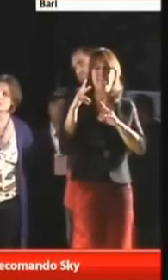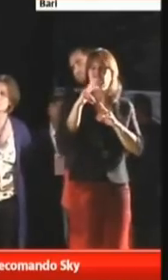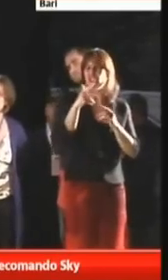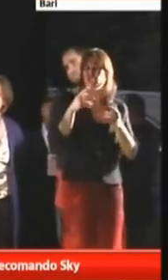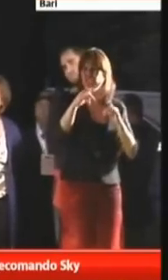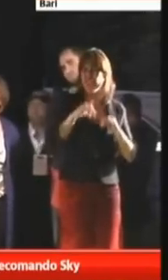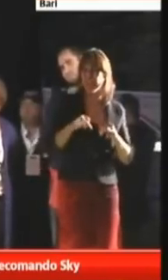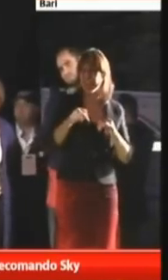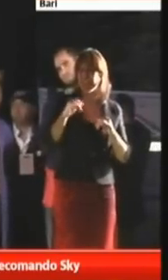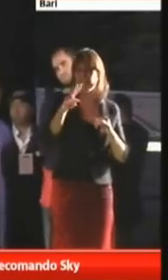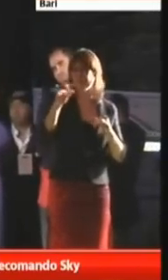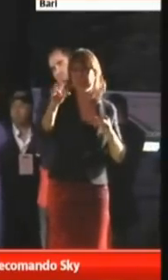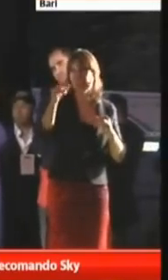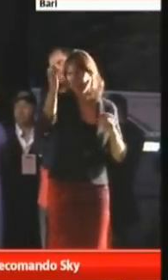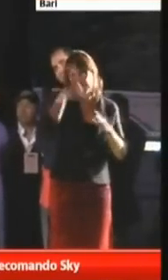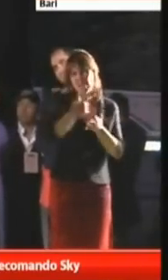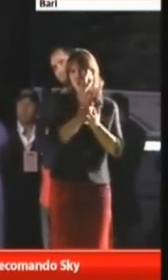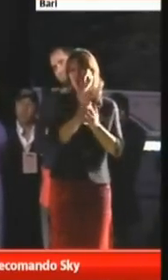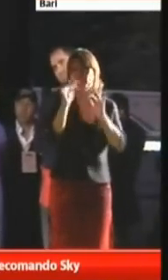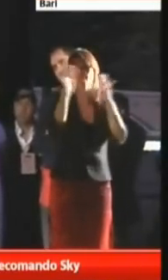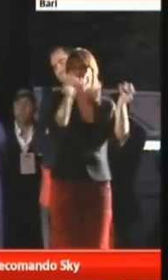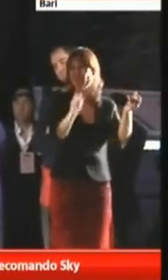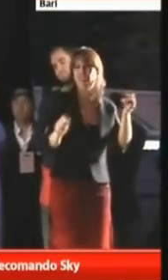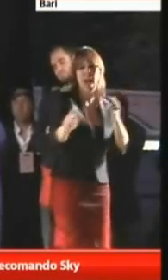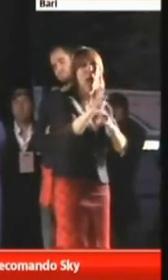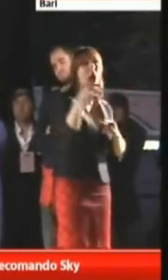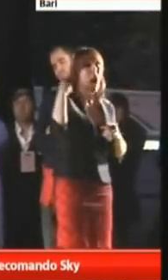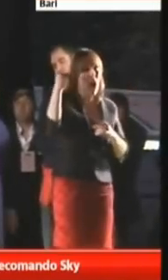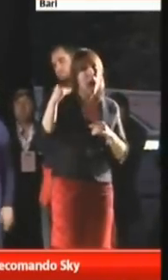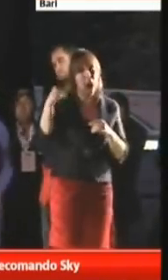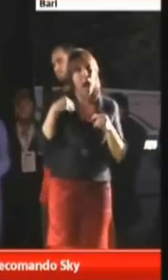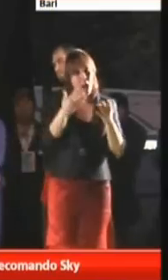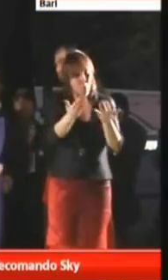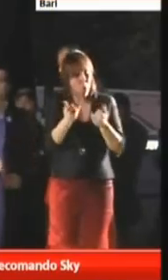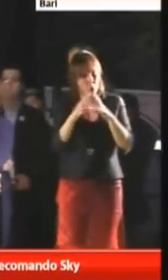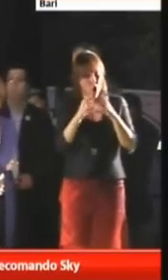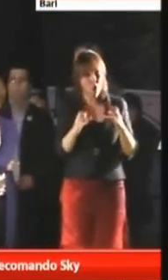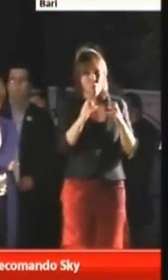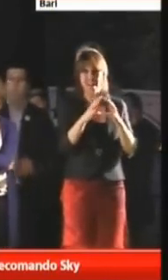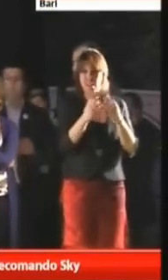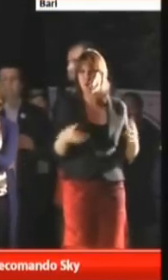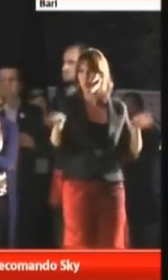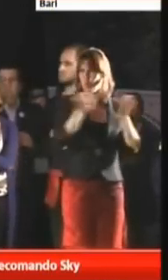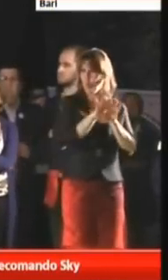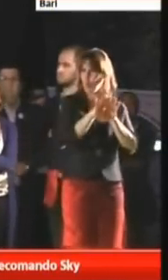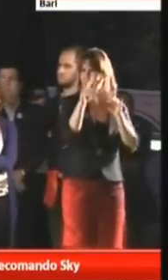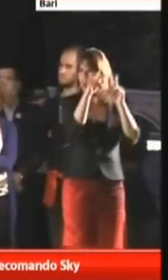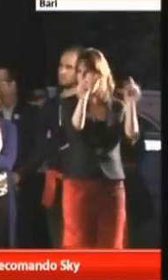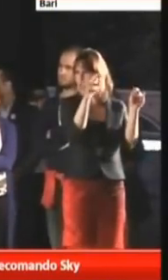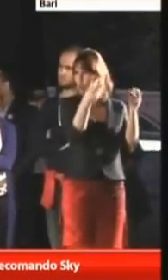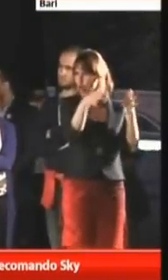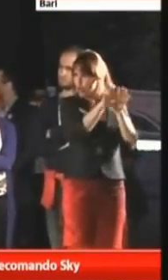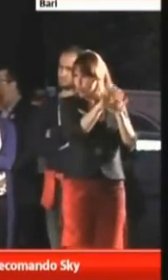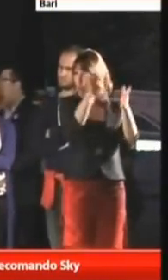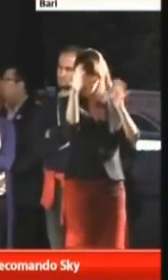si chiama, bellissimo, venduto in tutto il mondo, l'ha preso un arabo, ha chiuso l'appiaggio in Liguria e ne ha